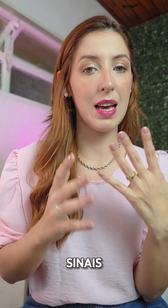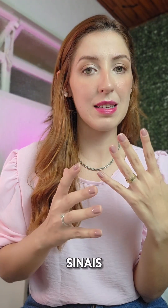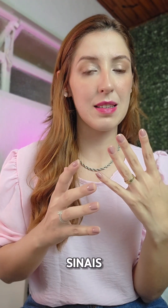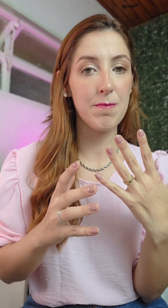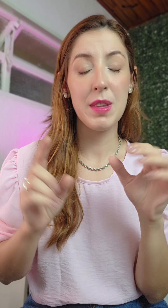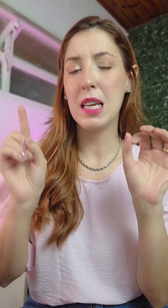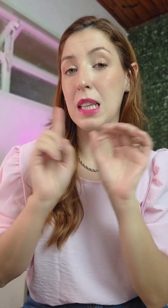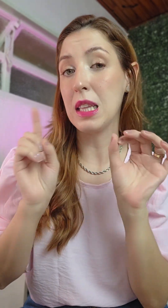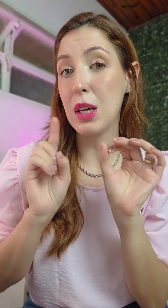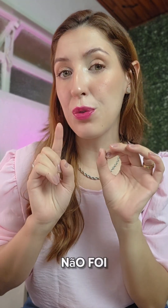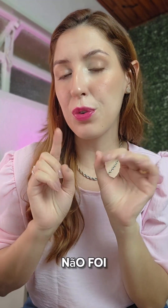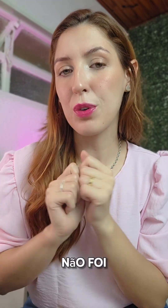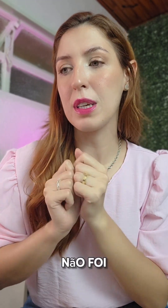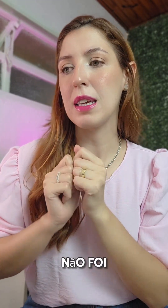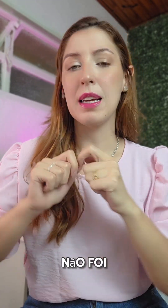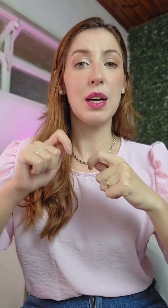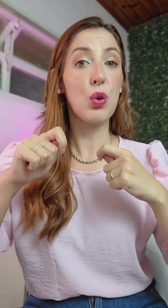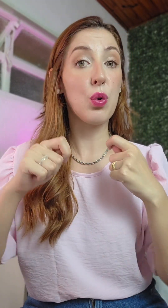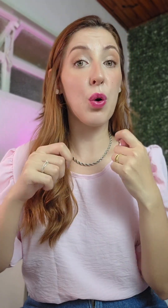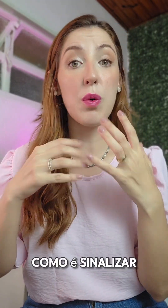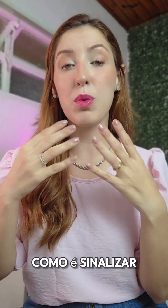sinais, não foi como